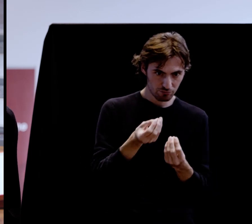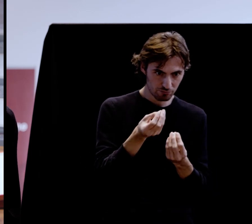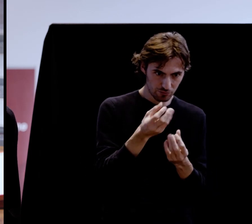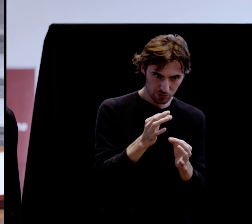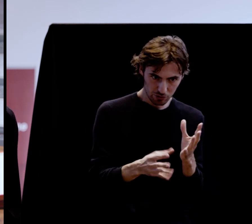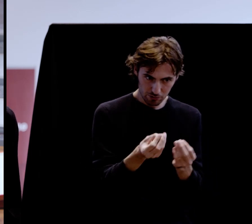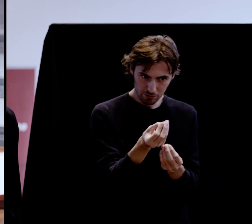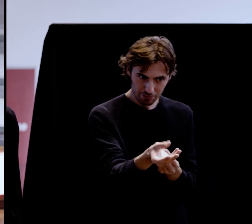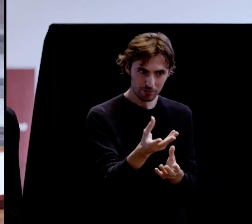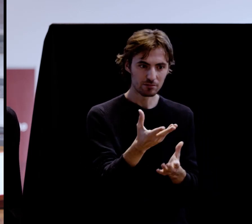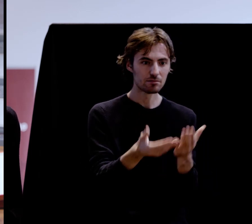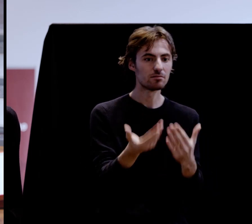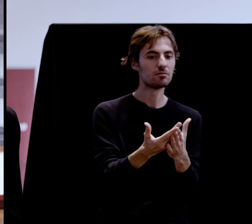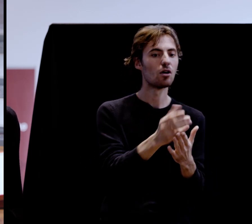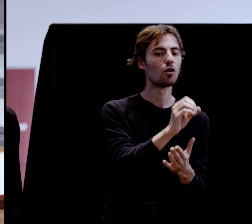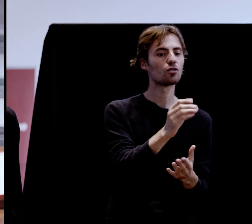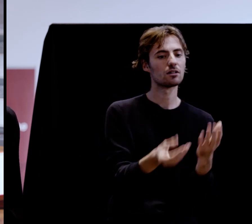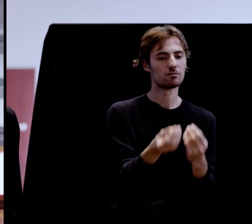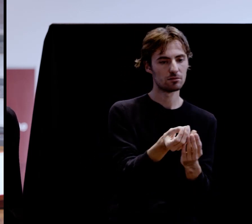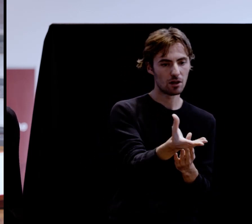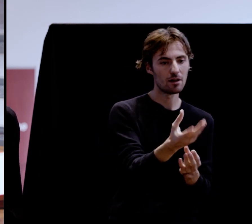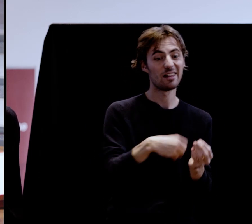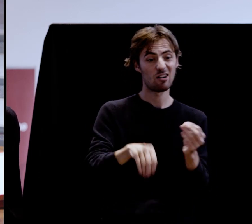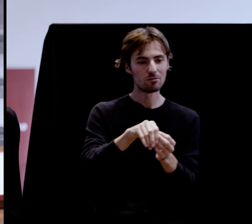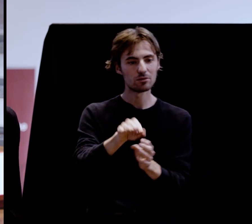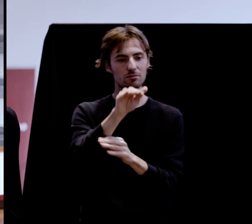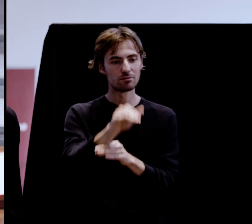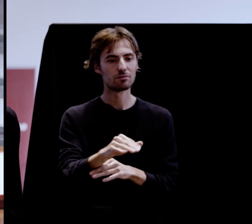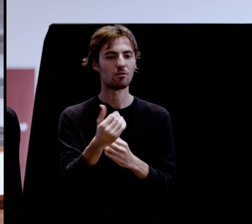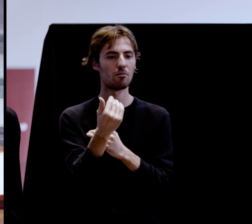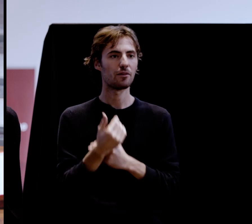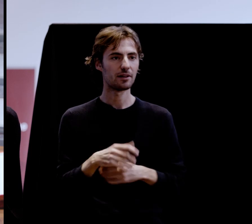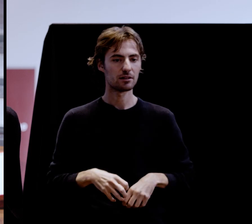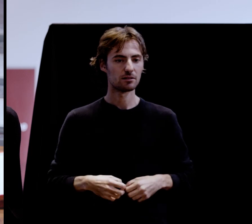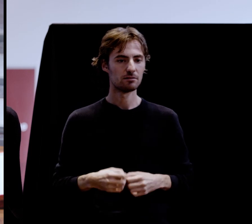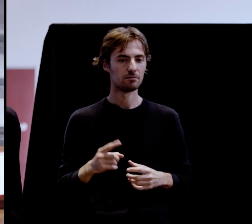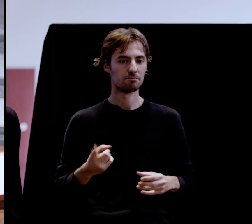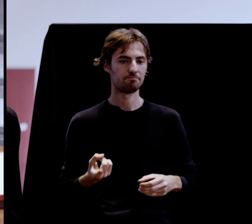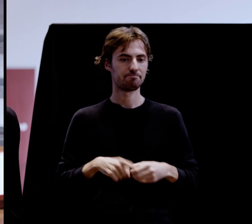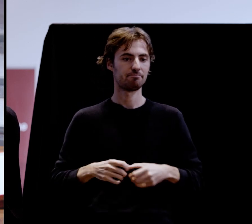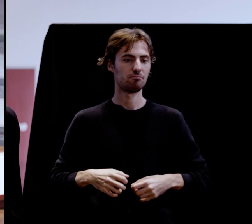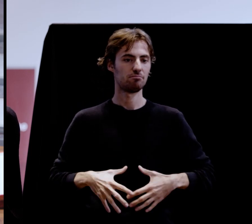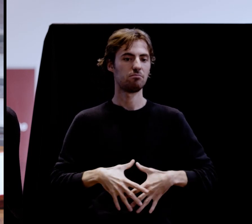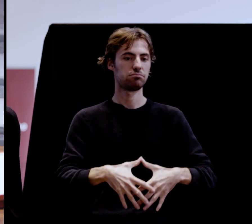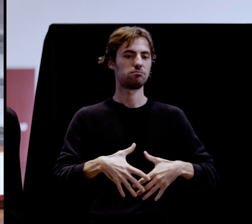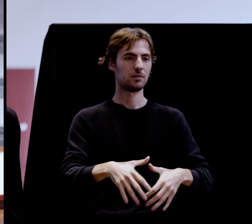fois sa substitution en œstrogène, mais qu'en plus elle soit protégée d'une ovulation intempestive et d'une grossesse non